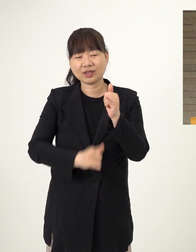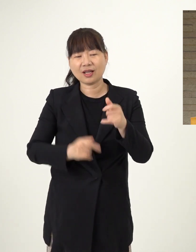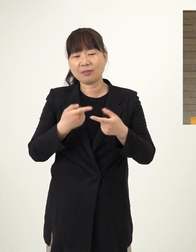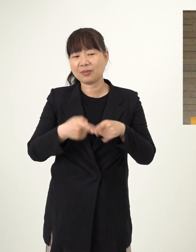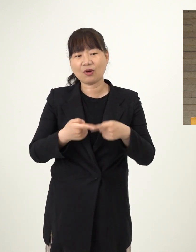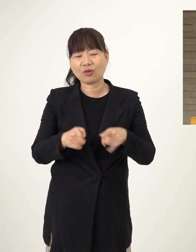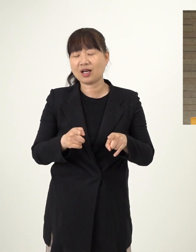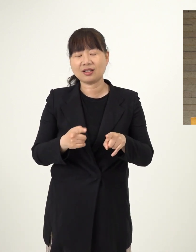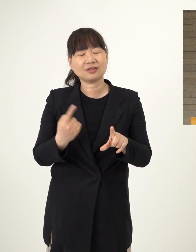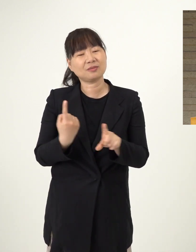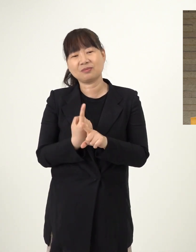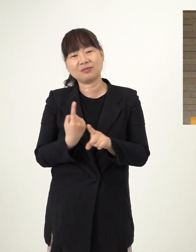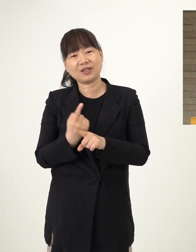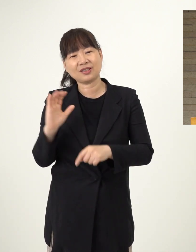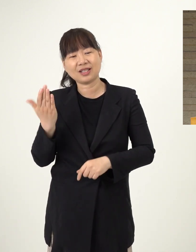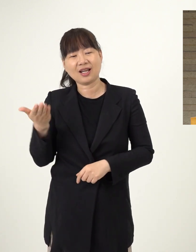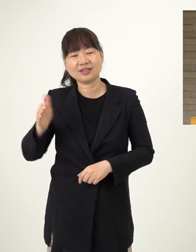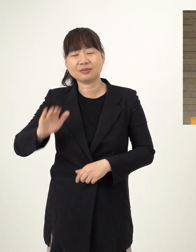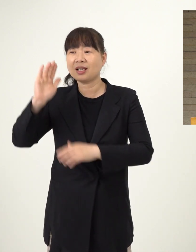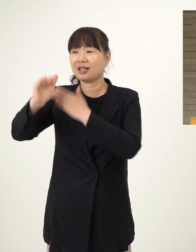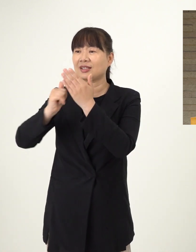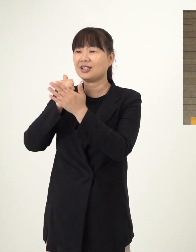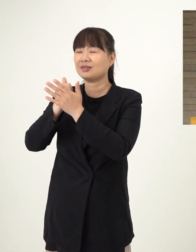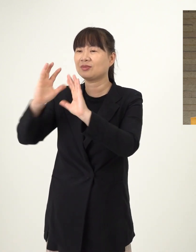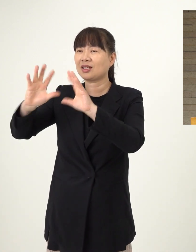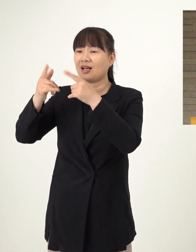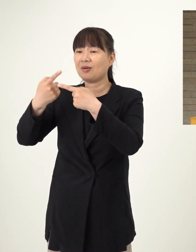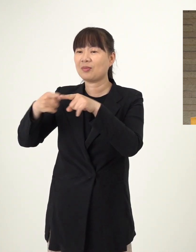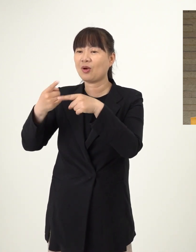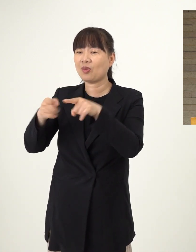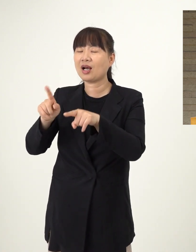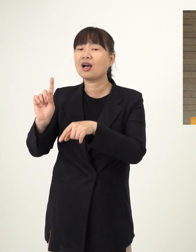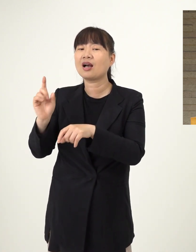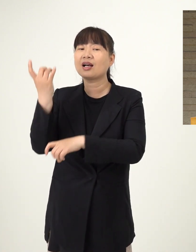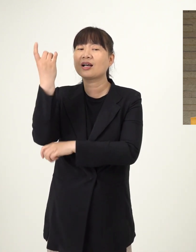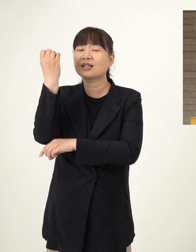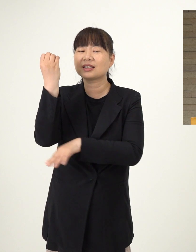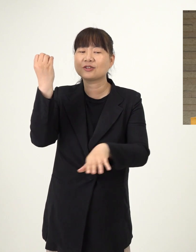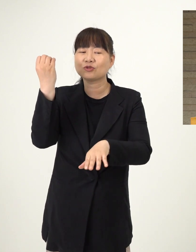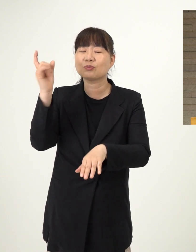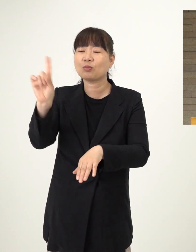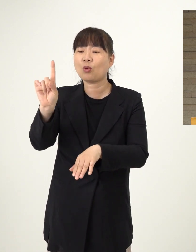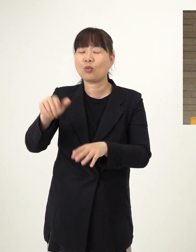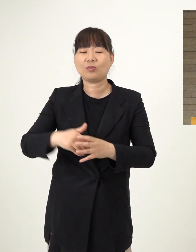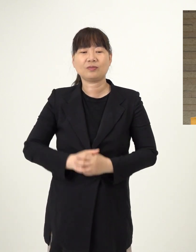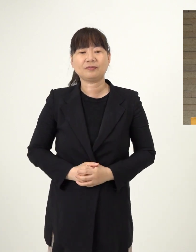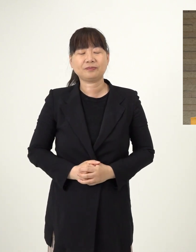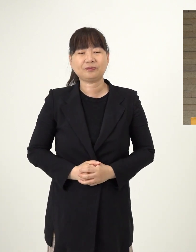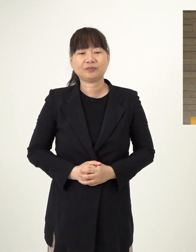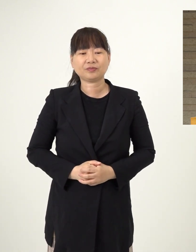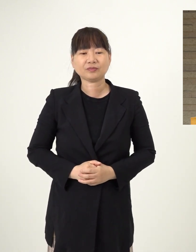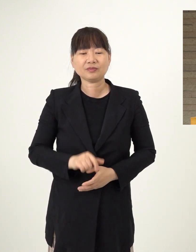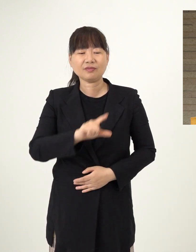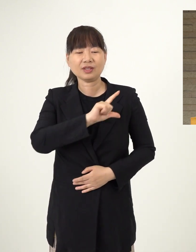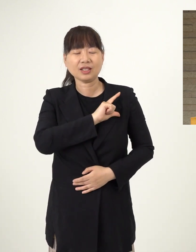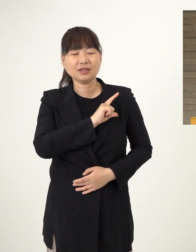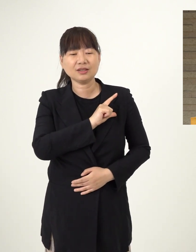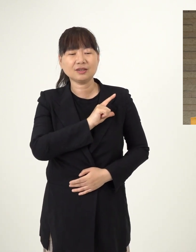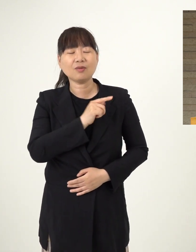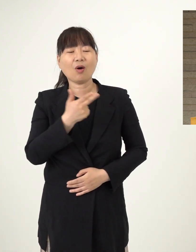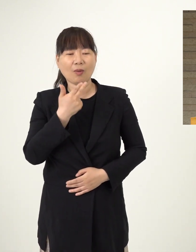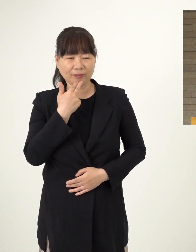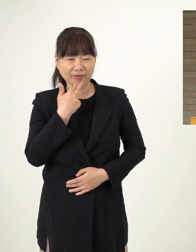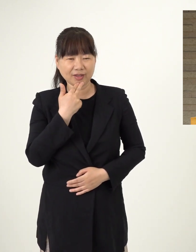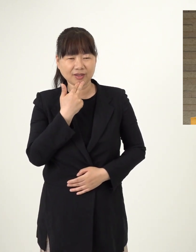그런데 하나님의 나라의 평가의 원리는 뜻밖에도 이렇게 이름조차 거론되지